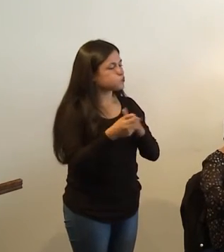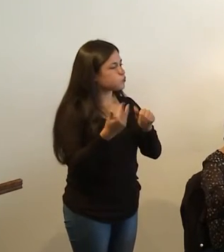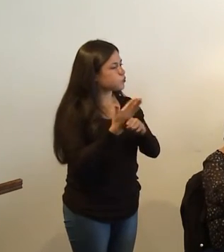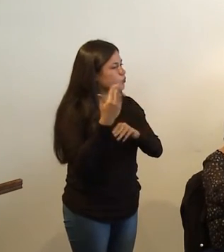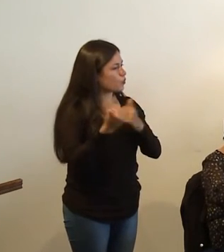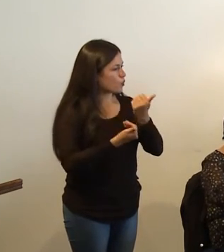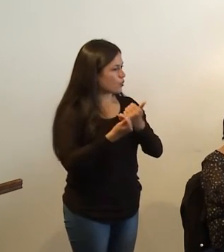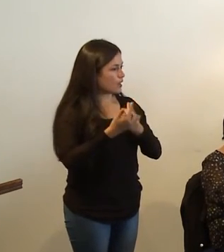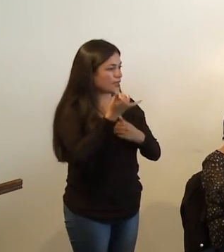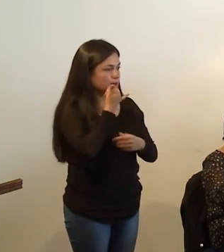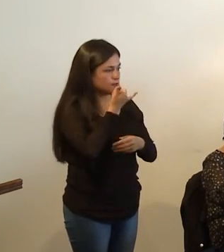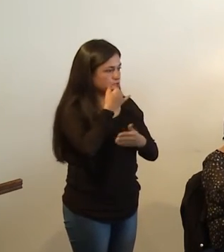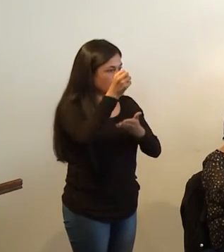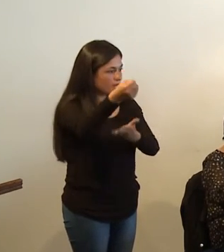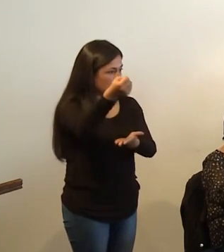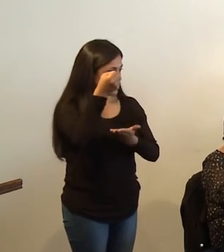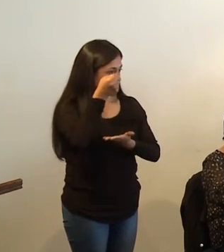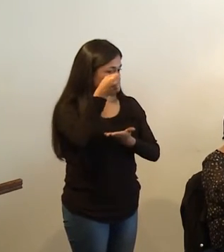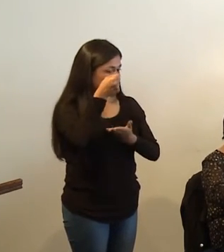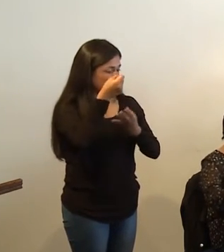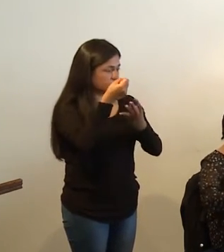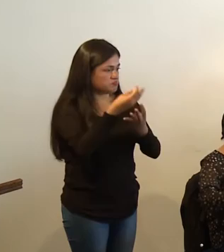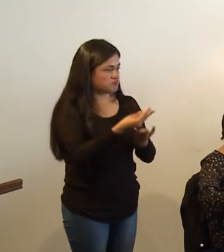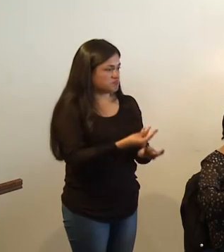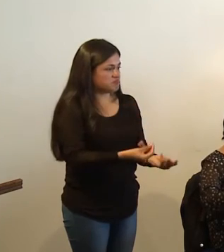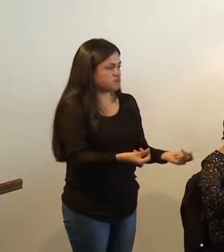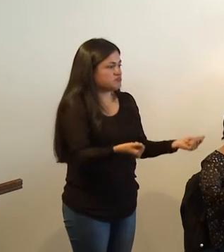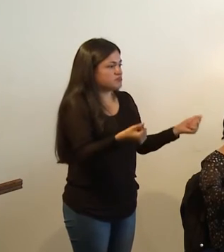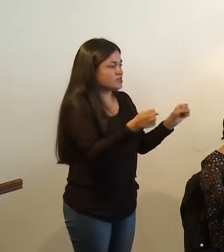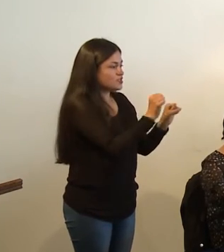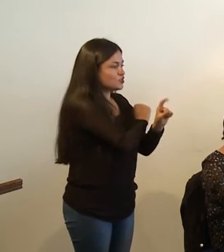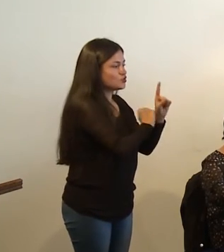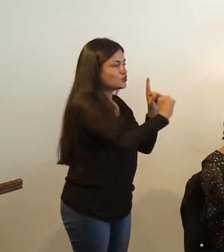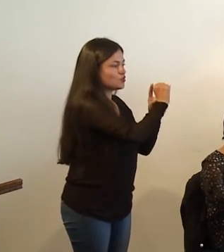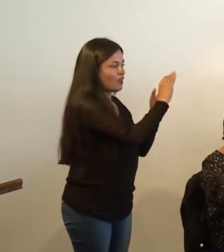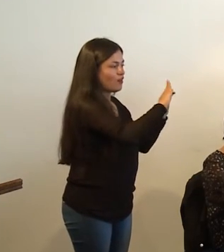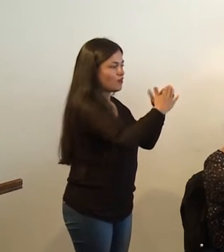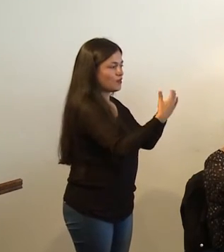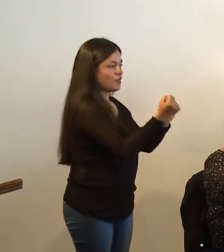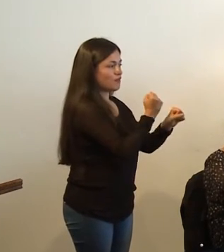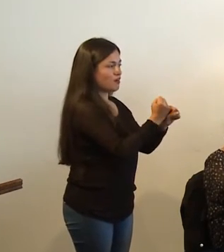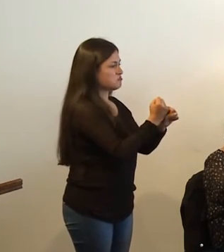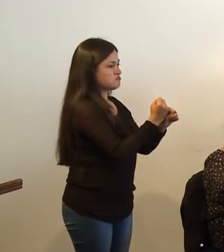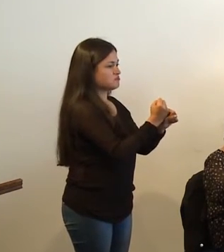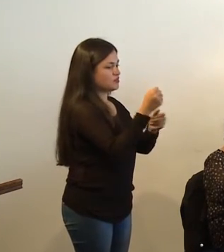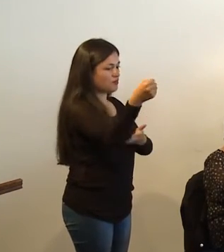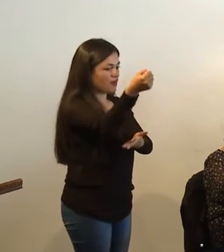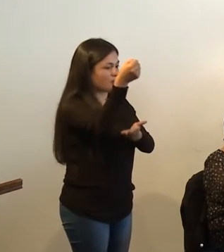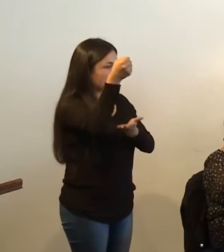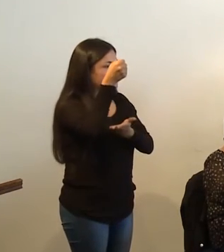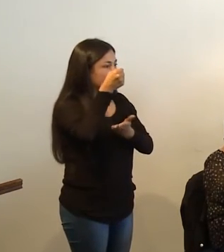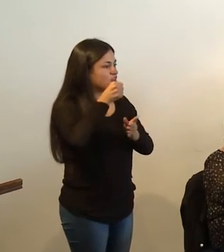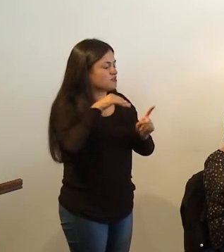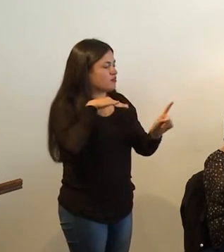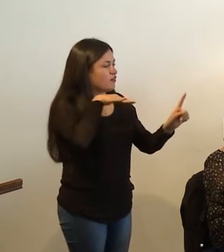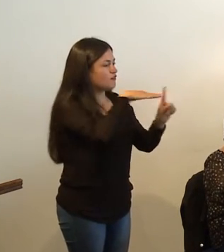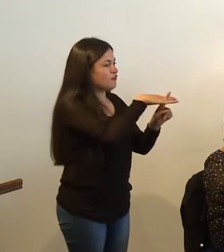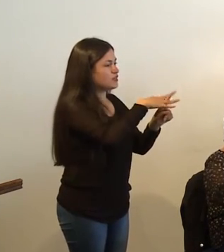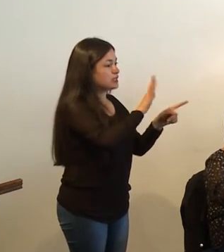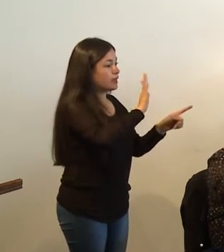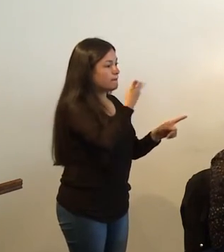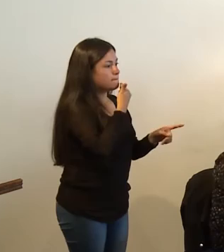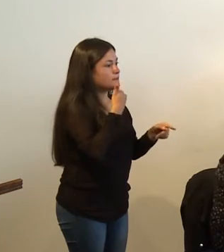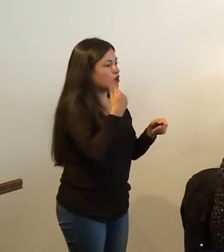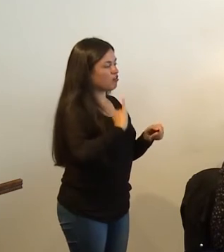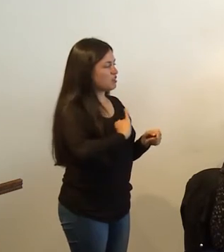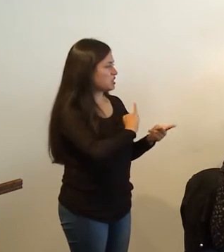que el capitalismo está disolviendo los vínculos y los sentidos comunitarios de vida para instalar unos vínculos basados